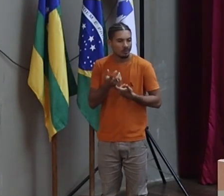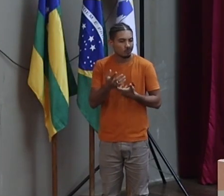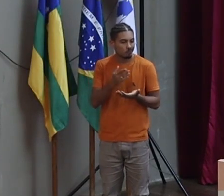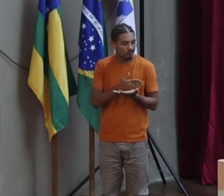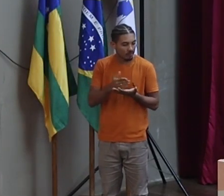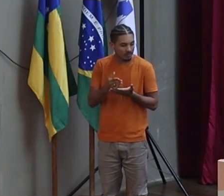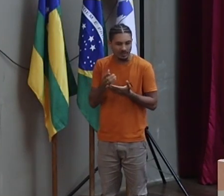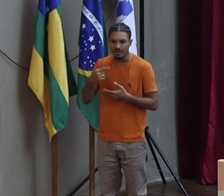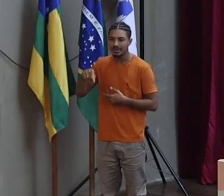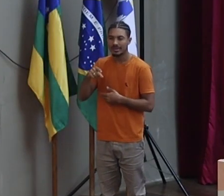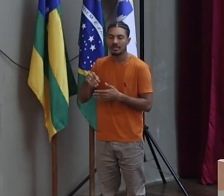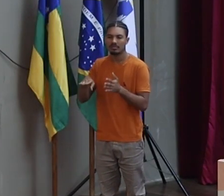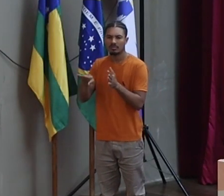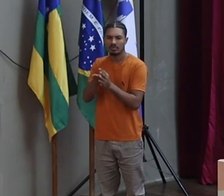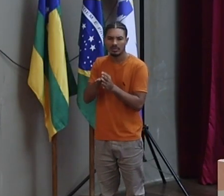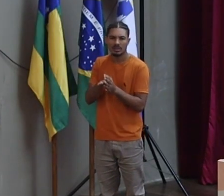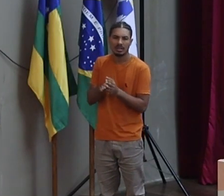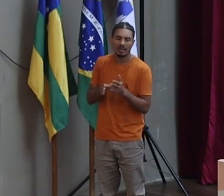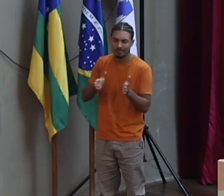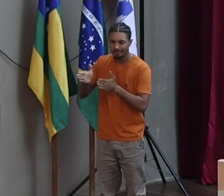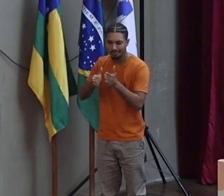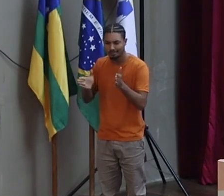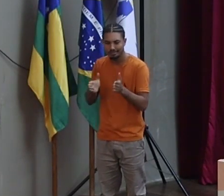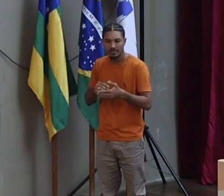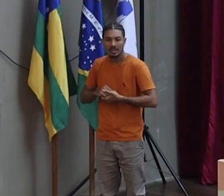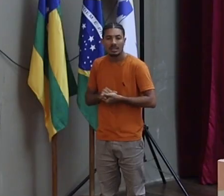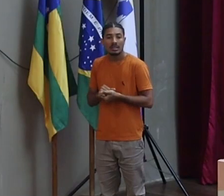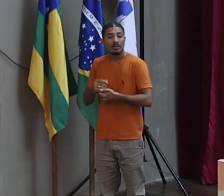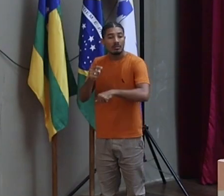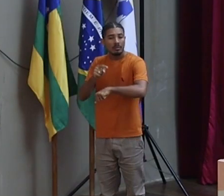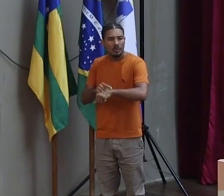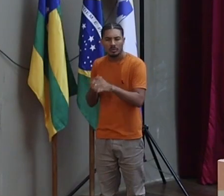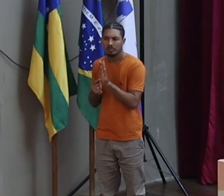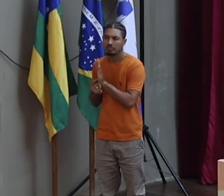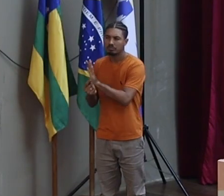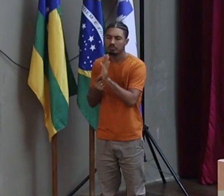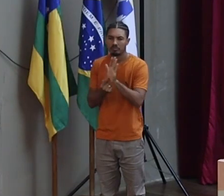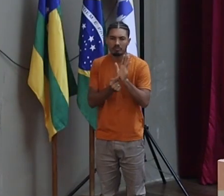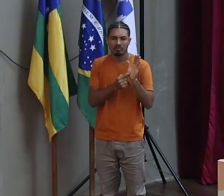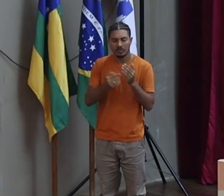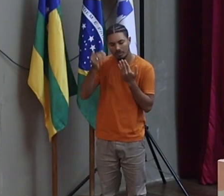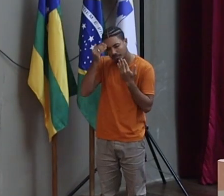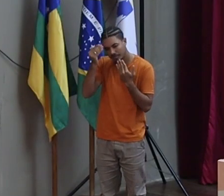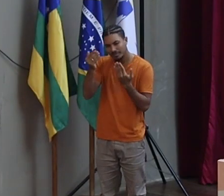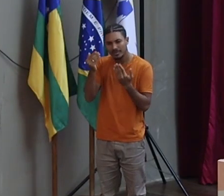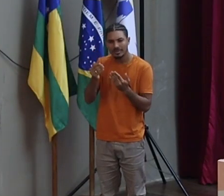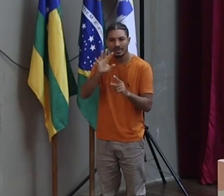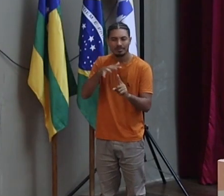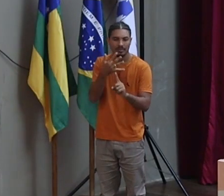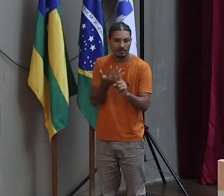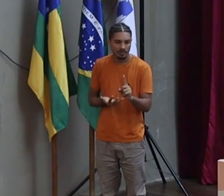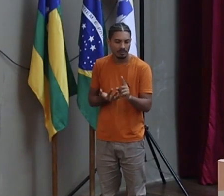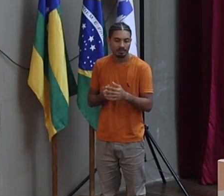início, para os que chegaram, né, ao longo deste início, no momento que fazíamos a apresentação e agradecíamos e celebrávamos,